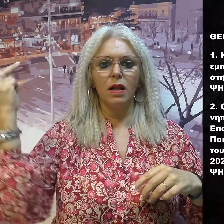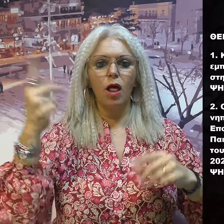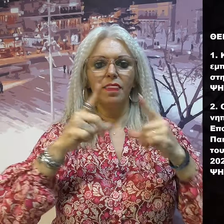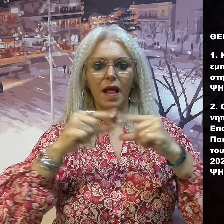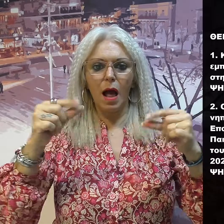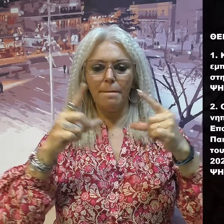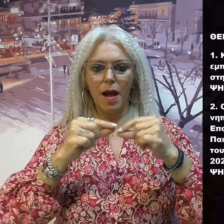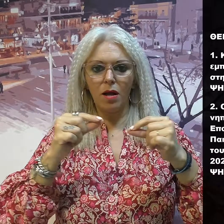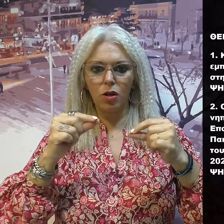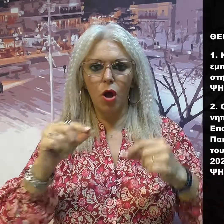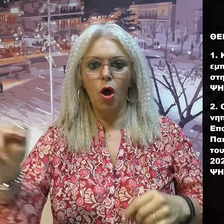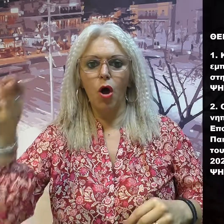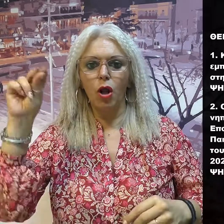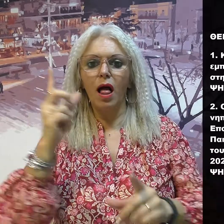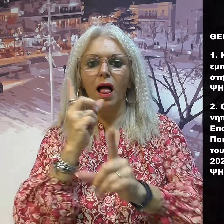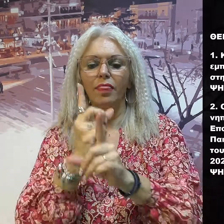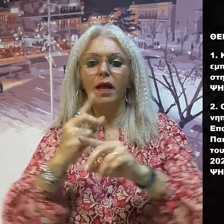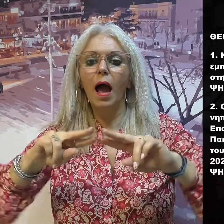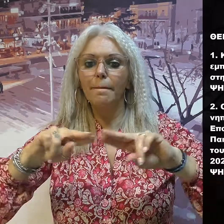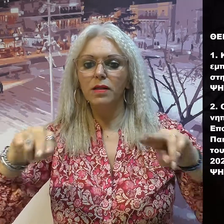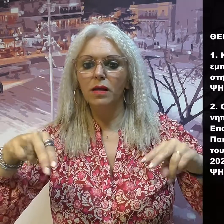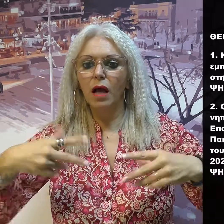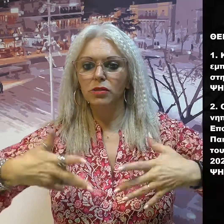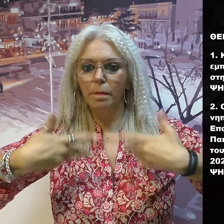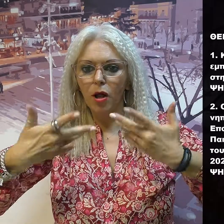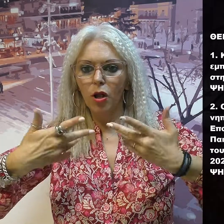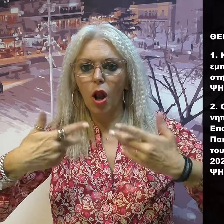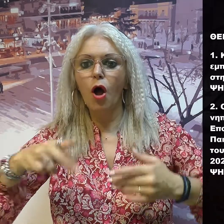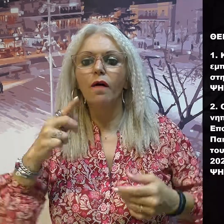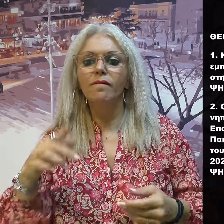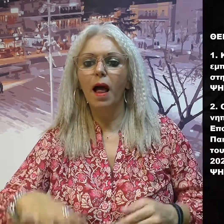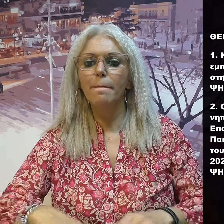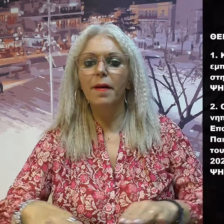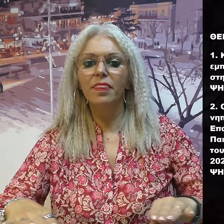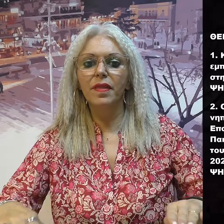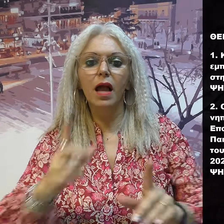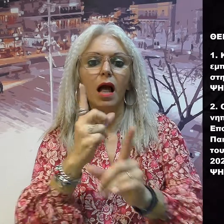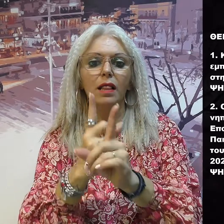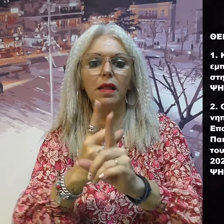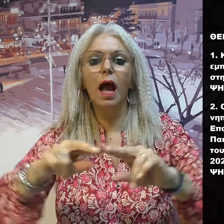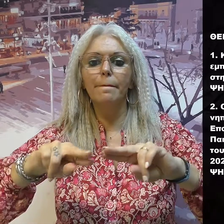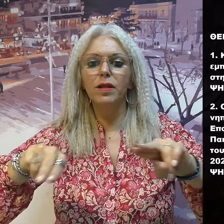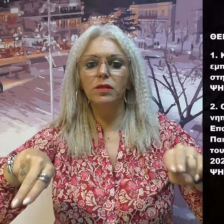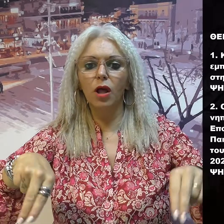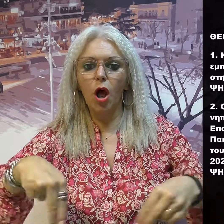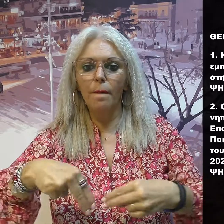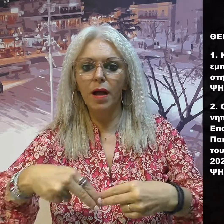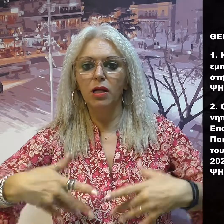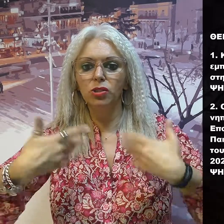ομόφωνα. 2. Ορισμός Ειδικής Επιτροπής Επιλογής Νηπίων και Βρεφών και Ειδικής Επιτροπής Επαναξιολόγησης Τροφίων στους